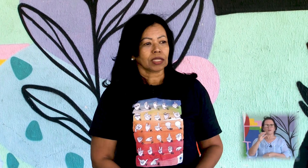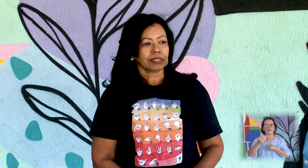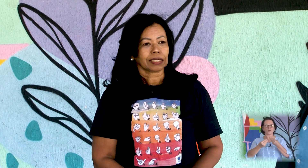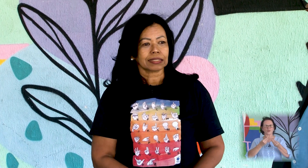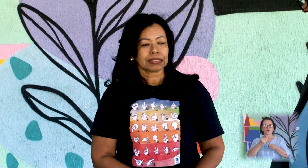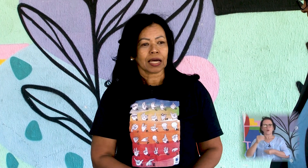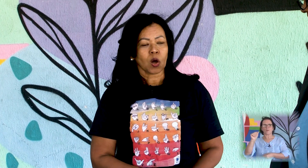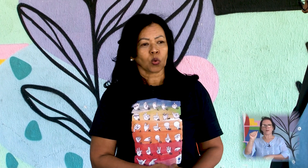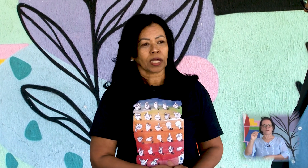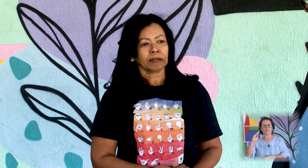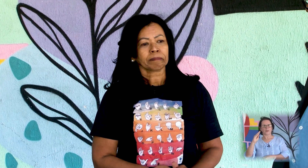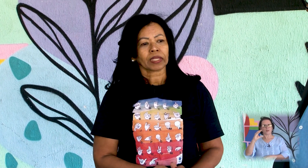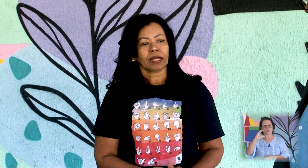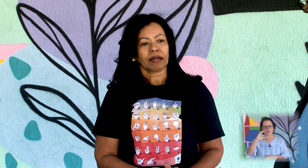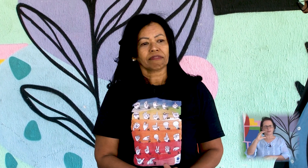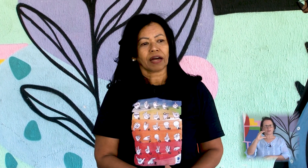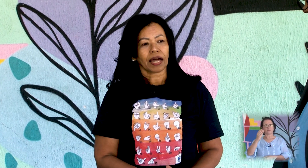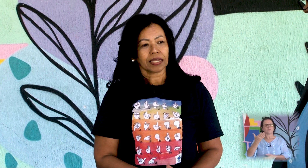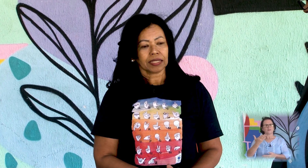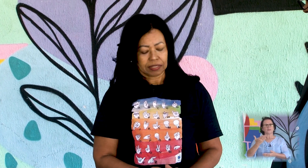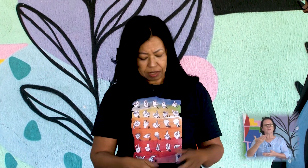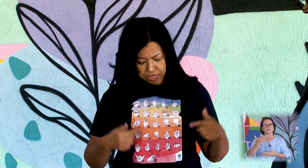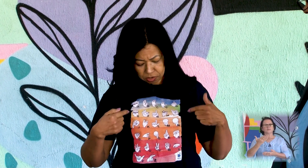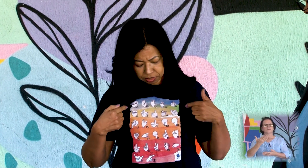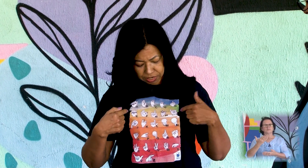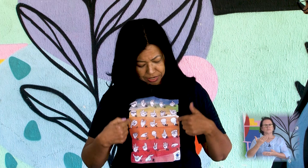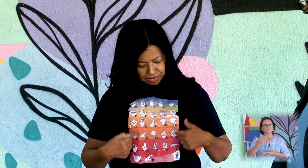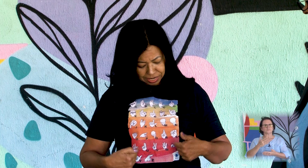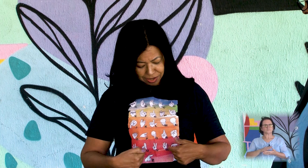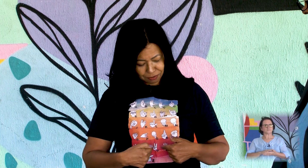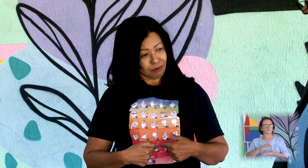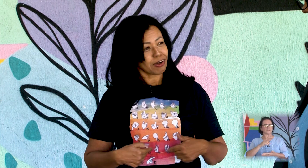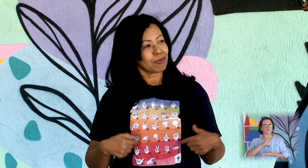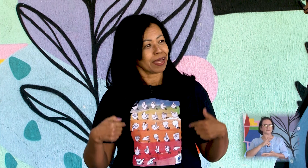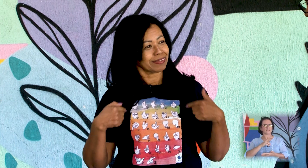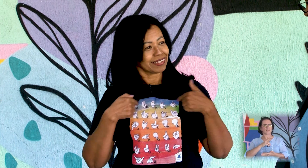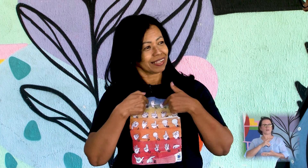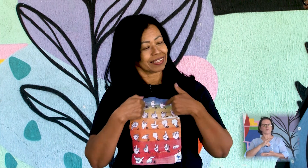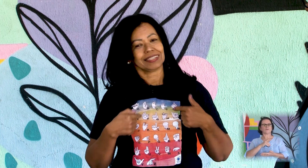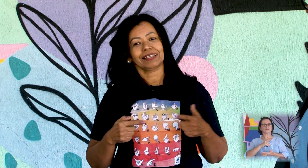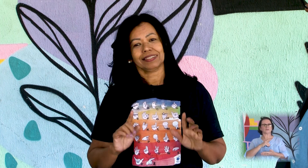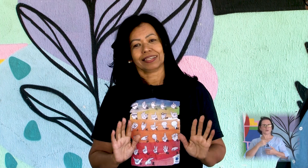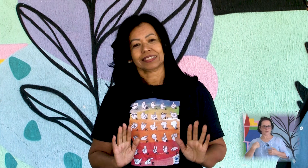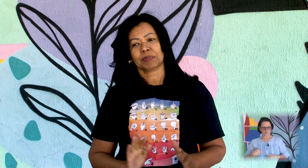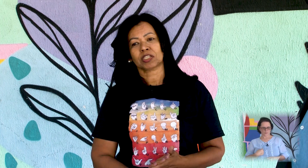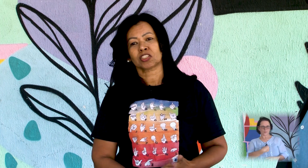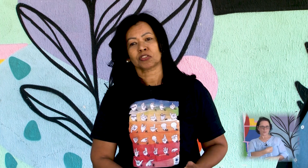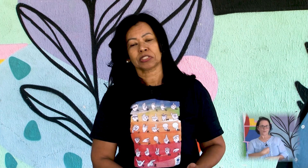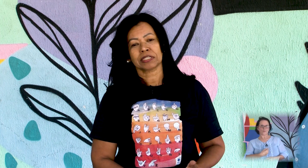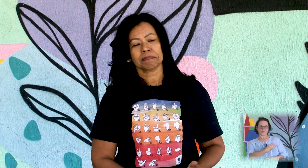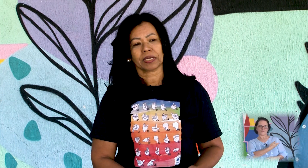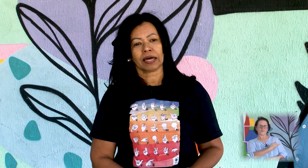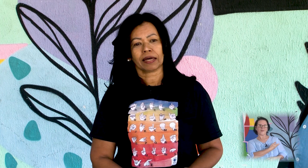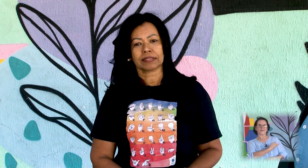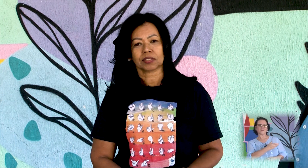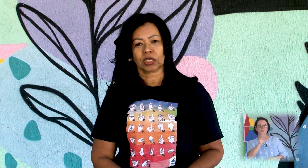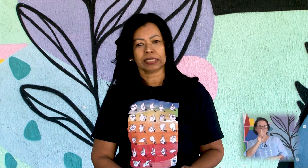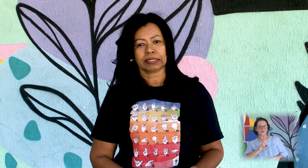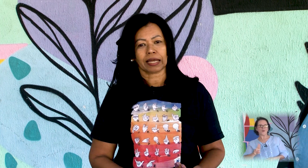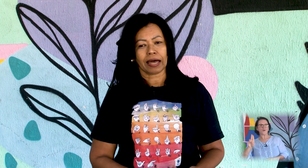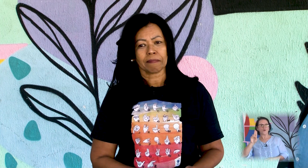A soletração, né, ela vai... Aqui, ó, tem aqui o alfabeto, né, que as pessoas usam